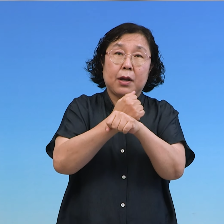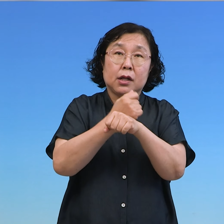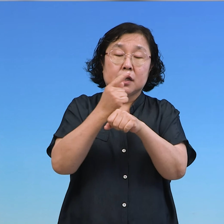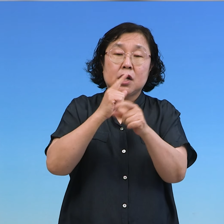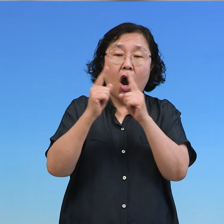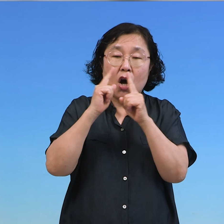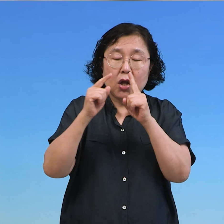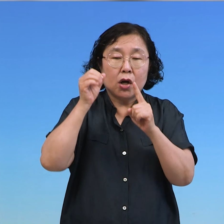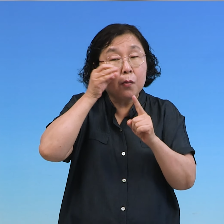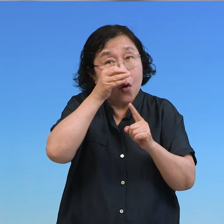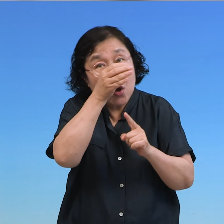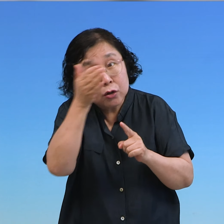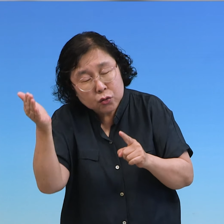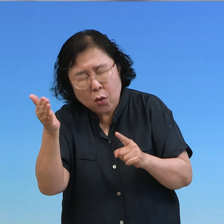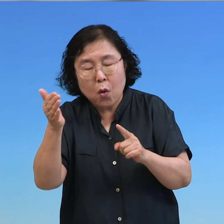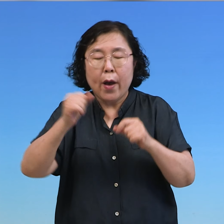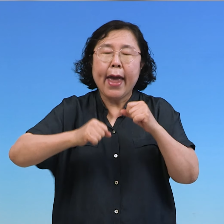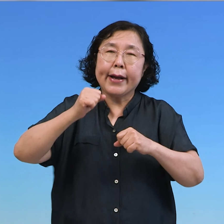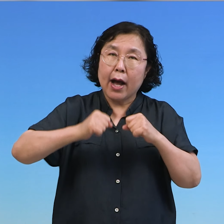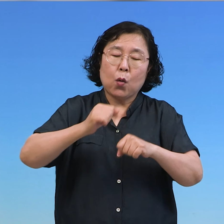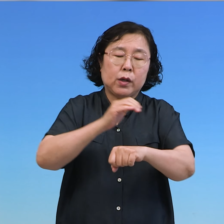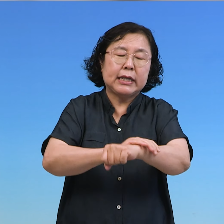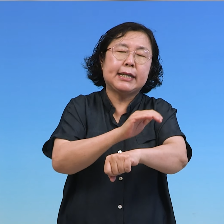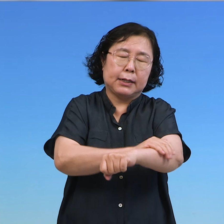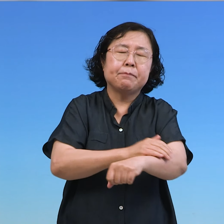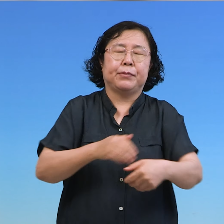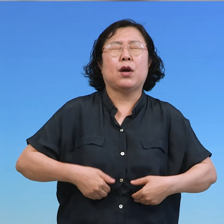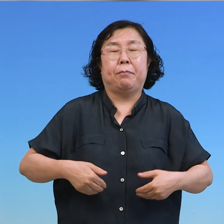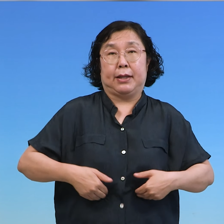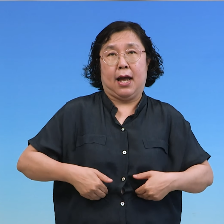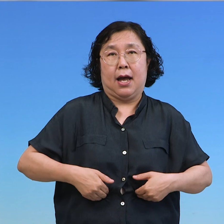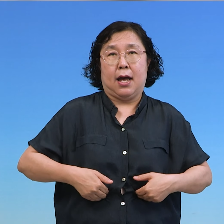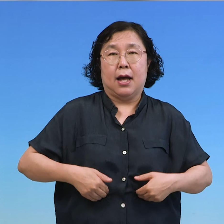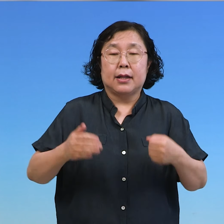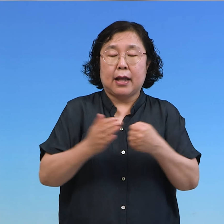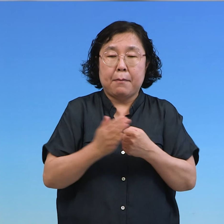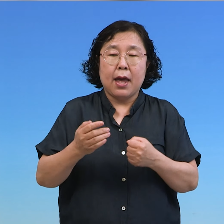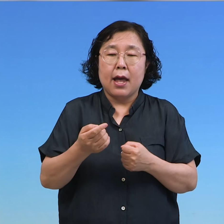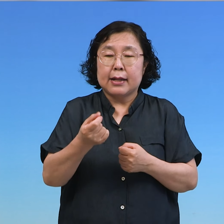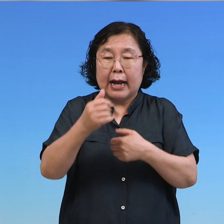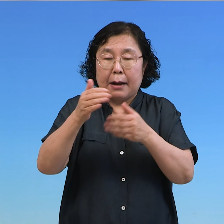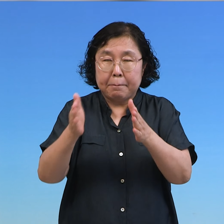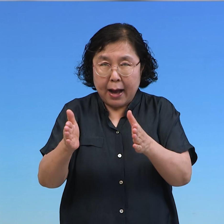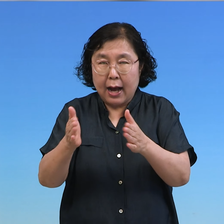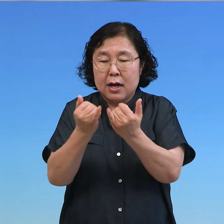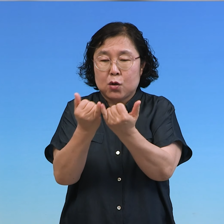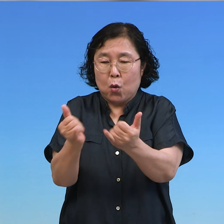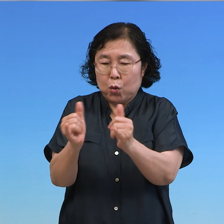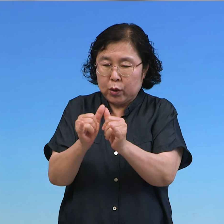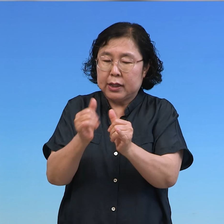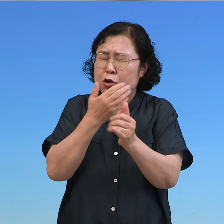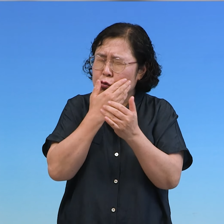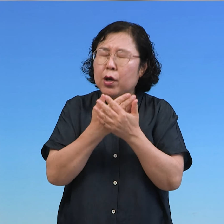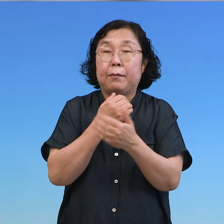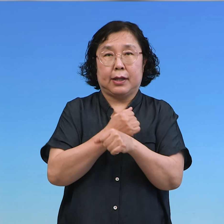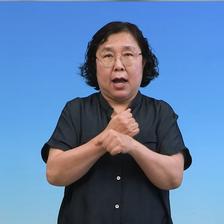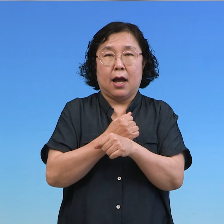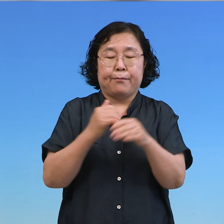보여주고 실습하는 데예요 다락방 소그룹 모임이 바로 그런 곳이에요 가정도